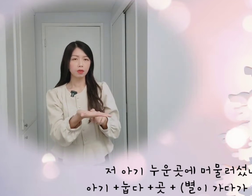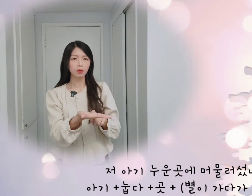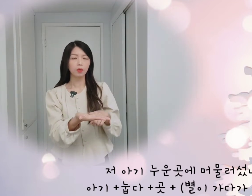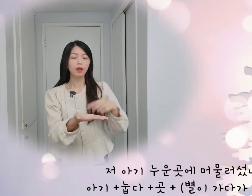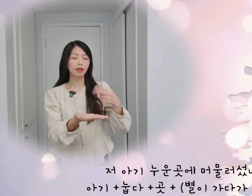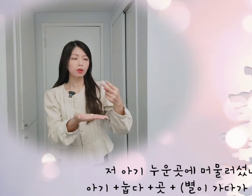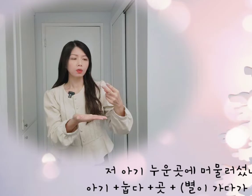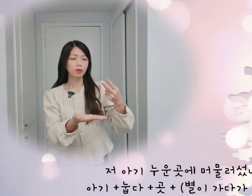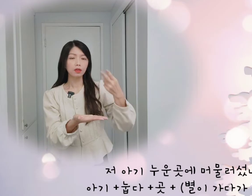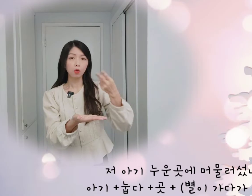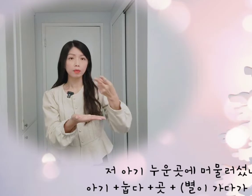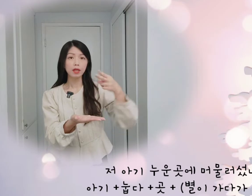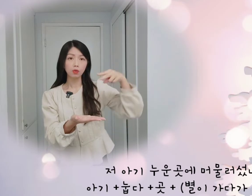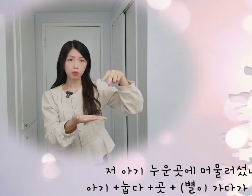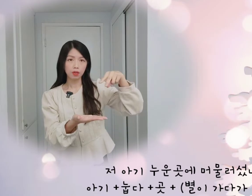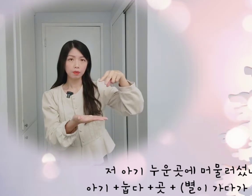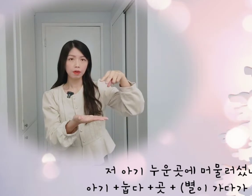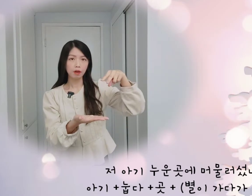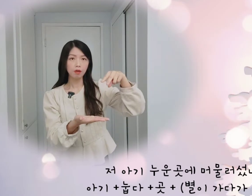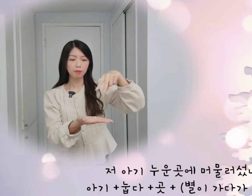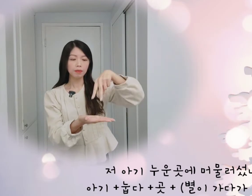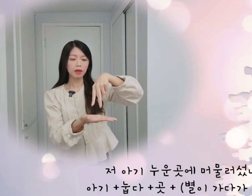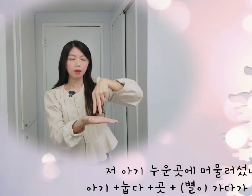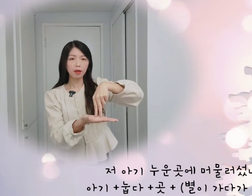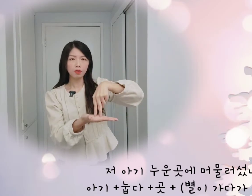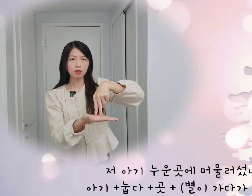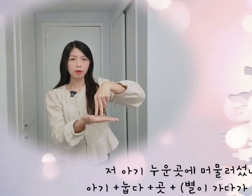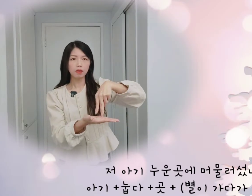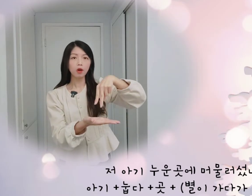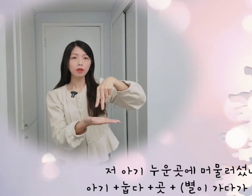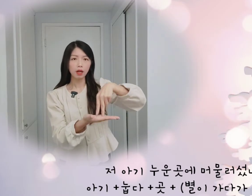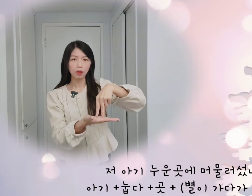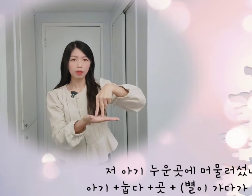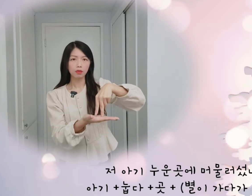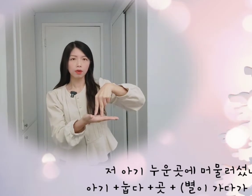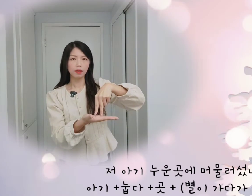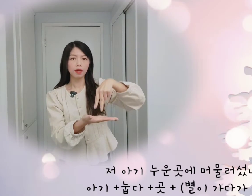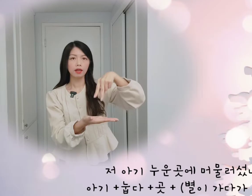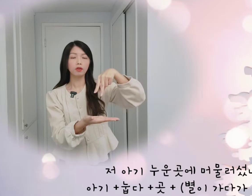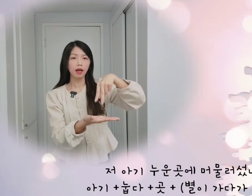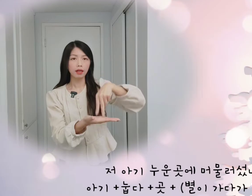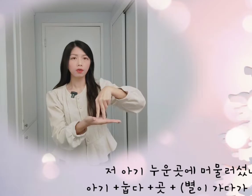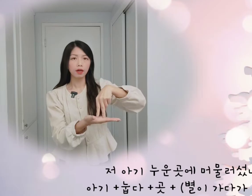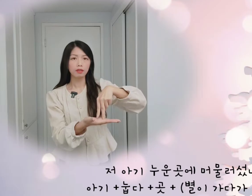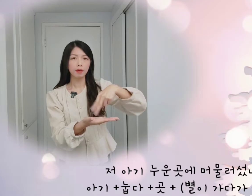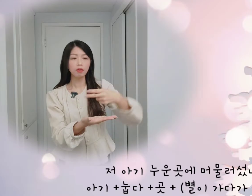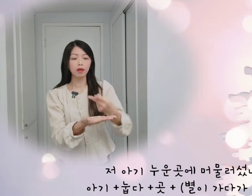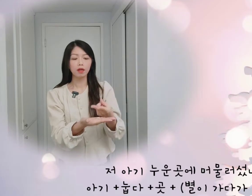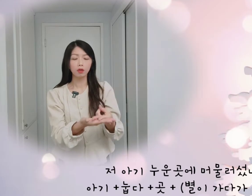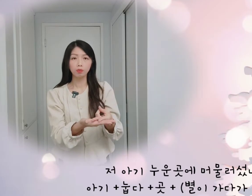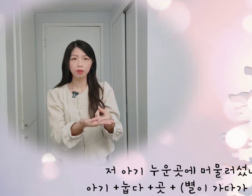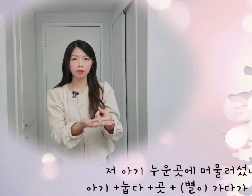만들어 주시고 다른 손은 검지하고 중지를 펴서 이렇게 해주시면 서다라고 한 뜻의 수어인데 이걸 다리라고